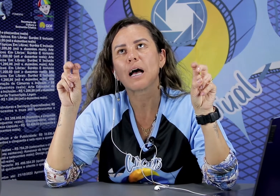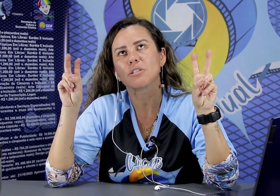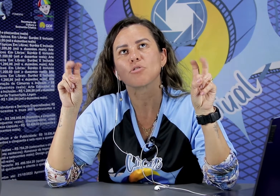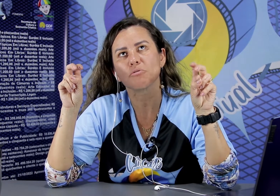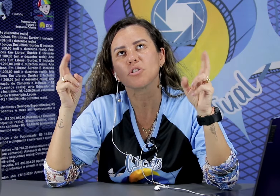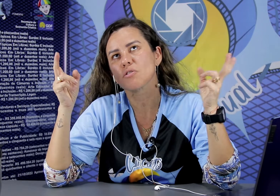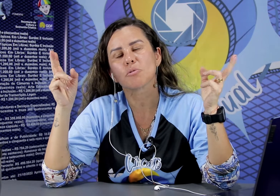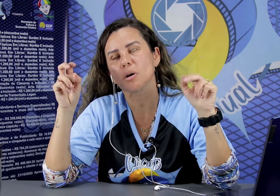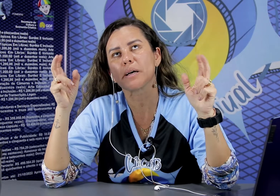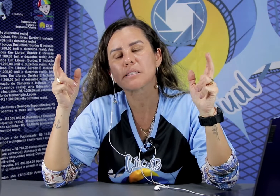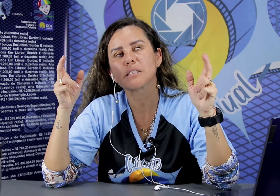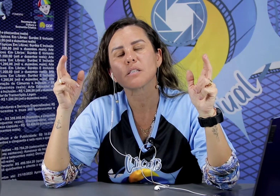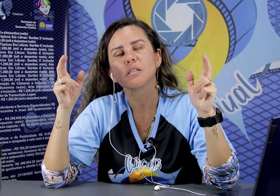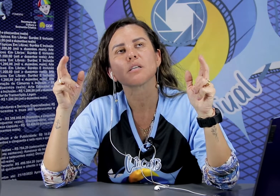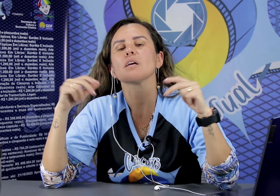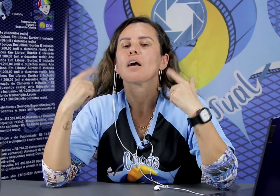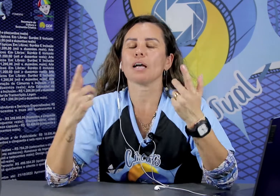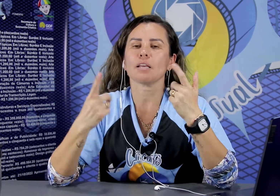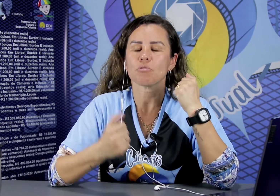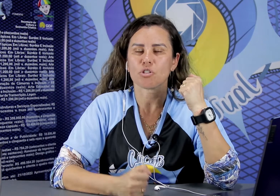de ouvinte, vamos chamar assim, até hoje.